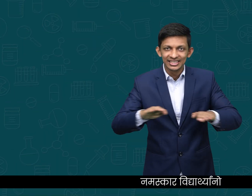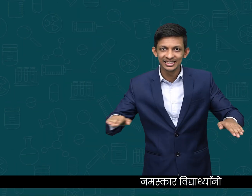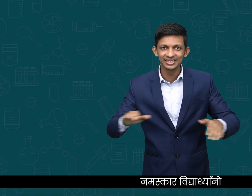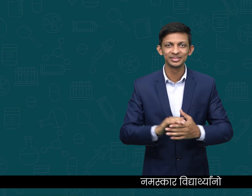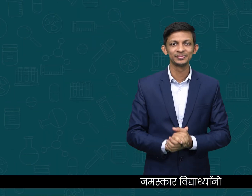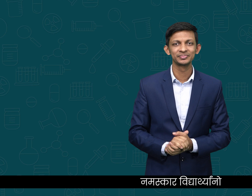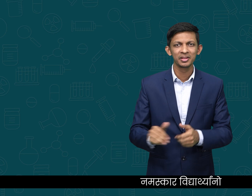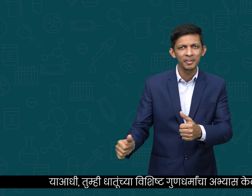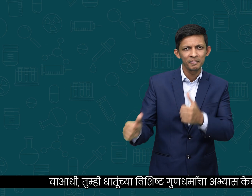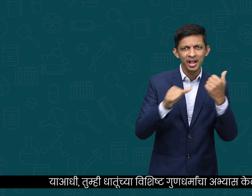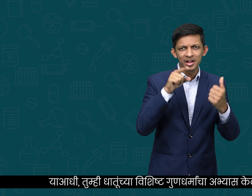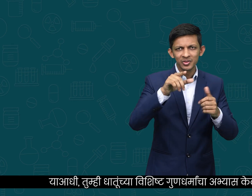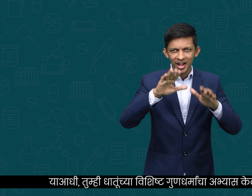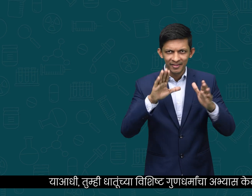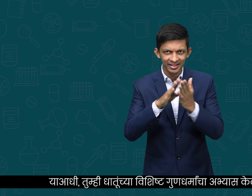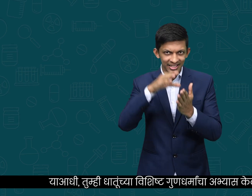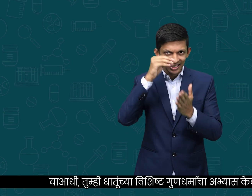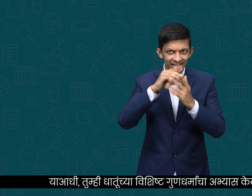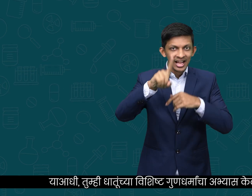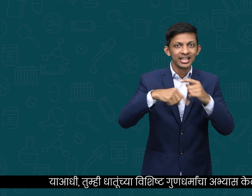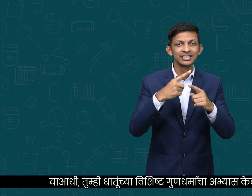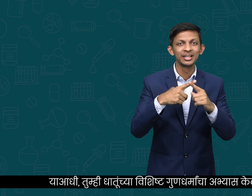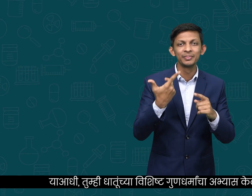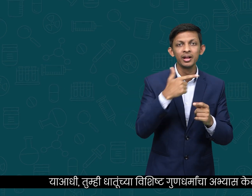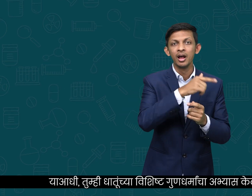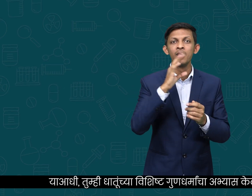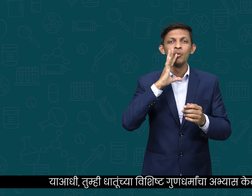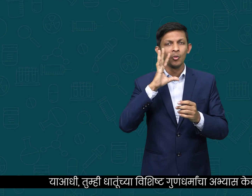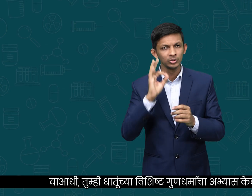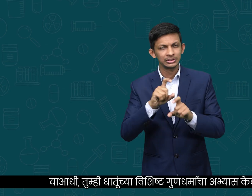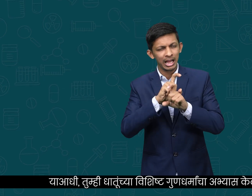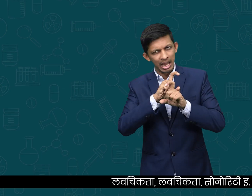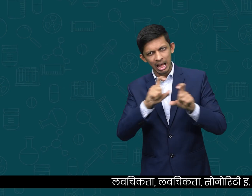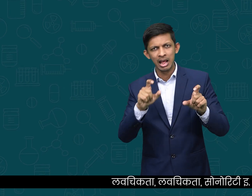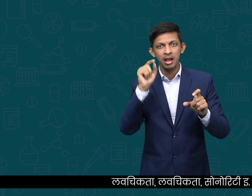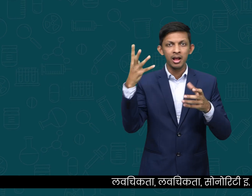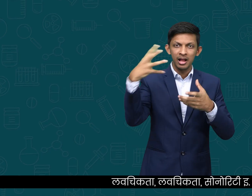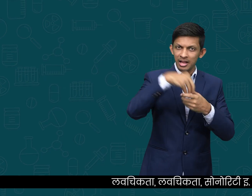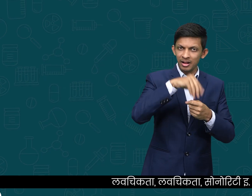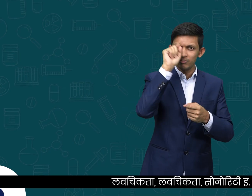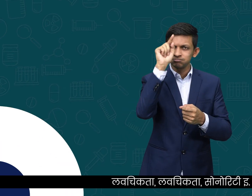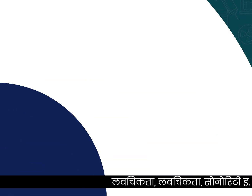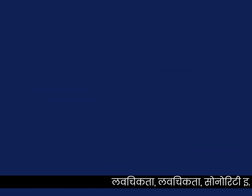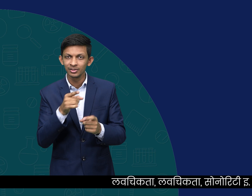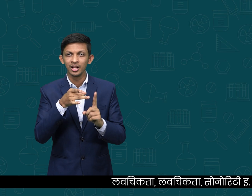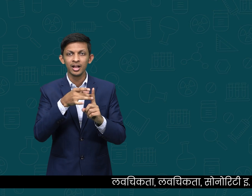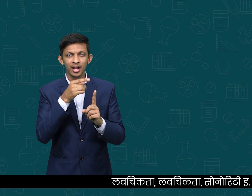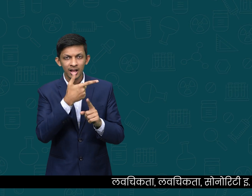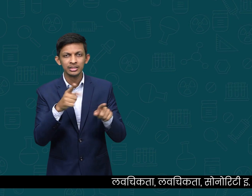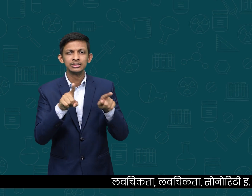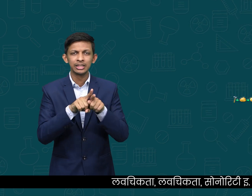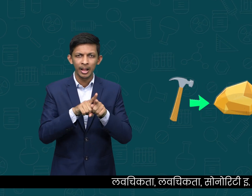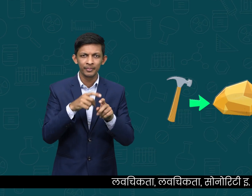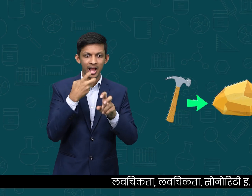विद्यार्थ्यांनो, याआधी तुम्ही धातूच्या विशिष्ट गुणधर्मांचा अभ्यास केला आहे, जसे की लवचिकता, सोनोरिटी